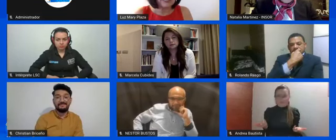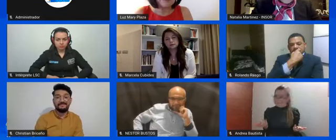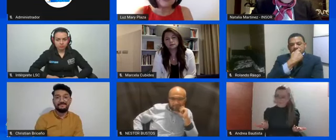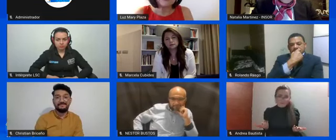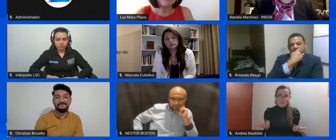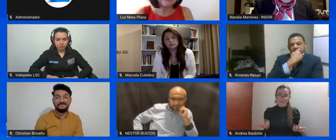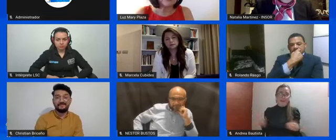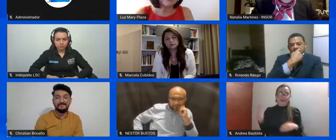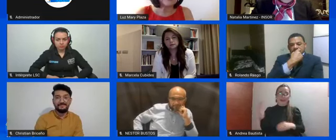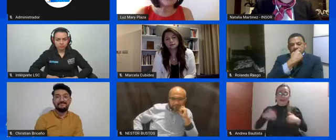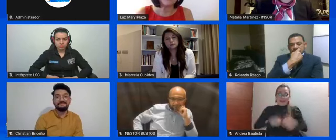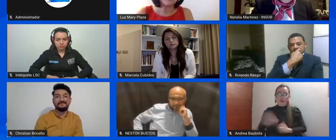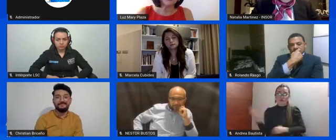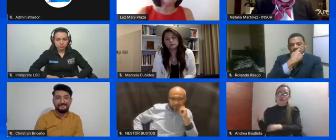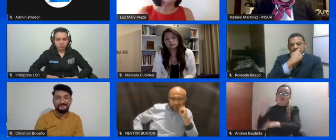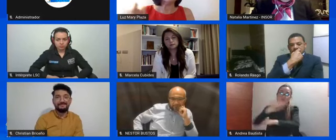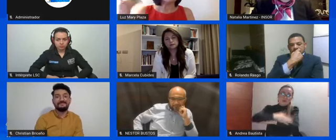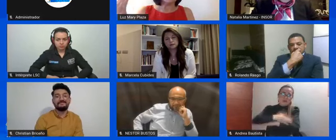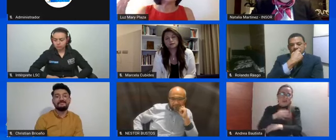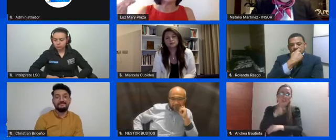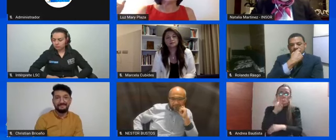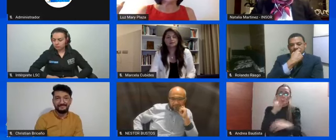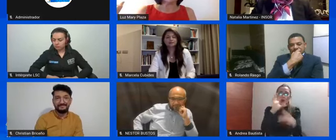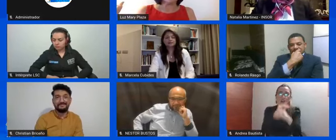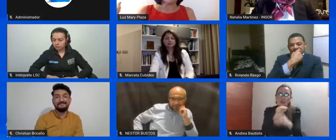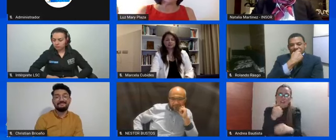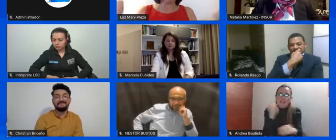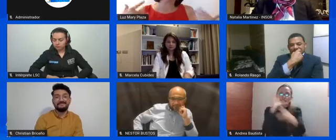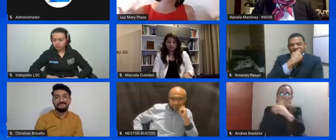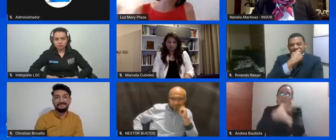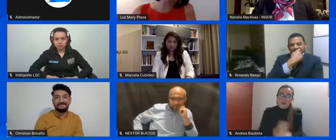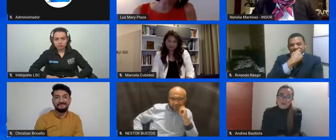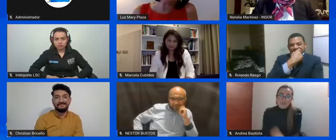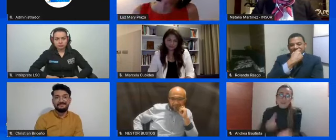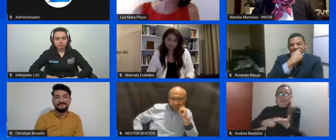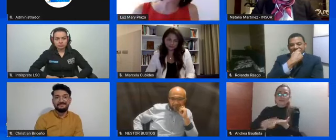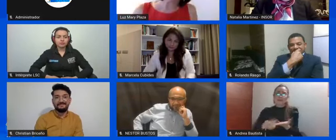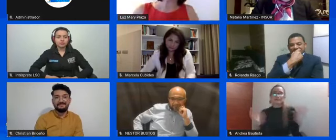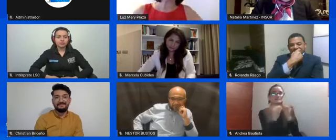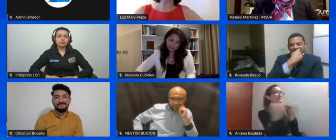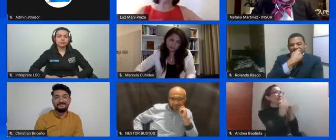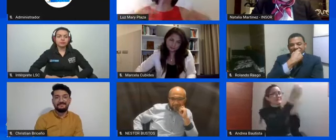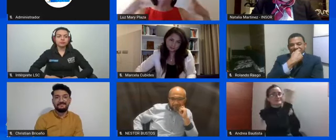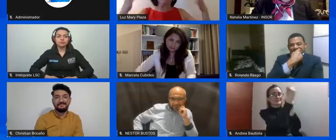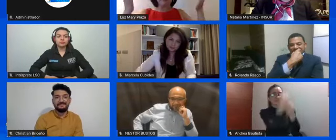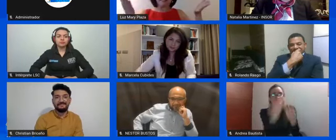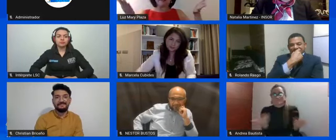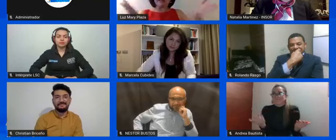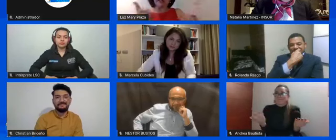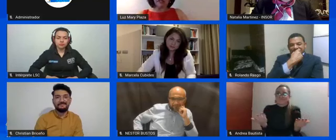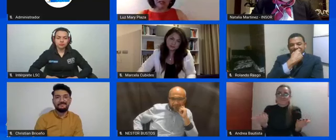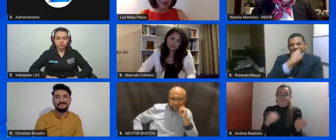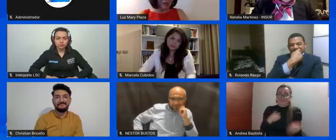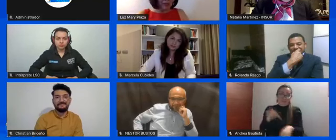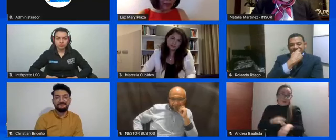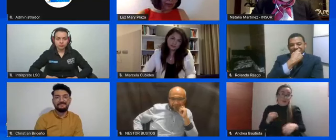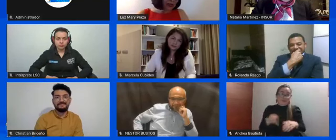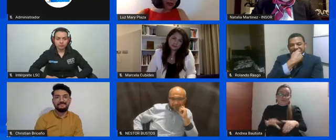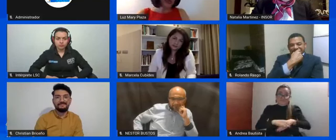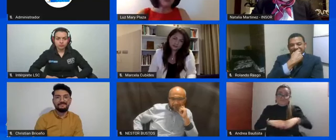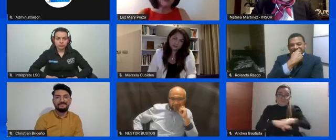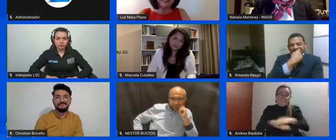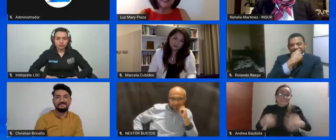los intérpretes estaban tan deseosos y al otro día yo tenía que madrugar, entonces me fui con mi hijo, para que sepas, te va a tocar de pronto